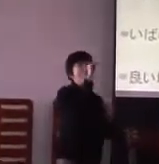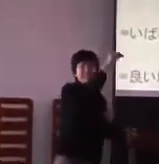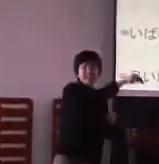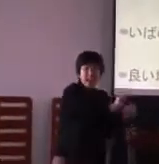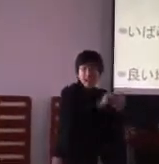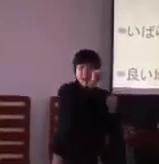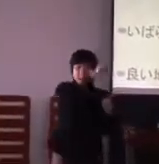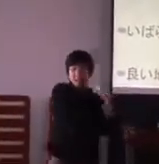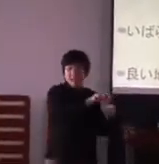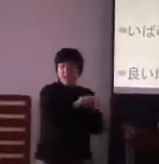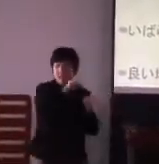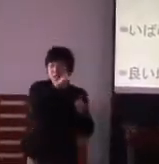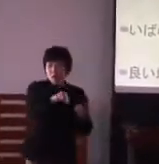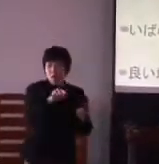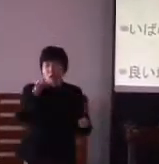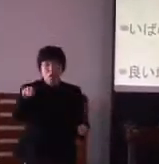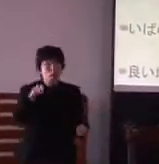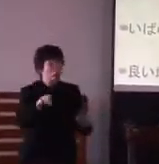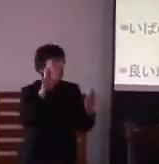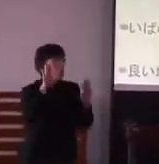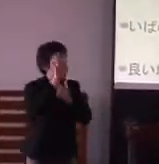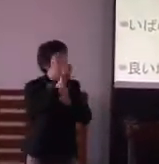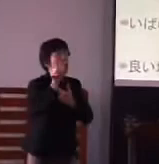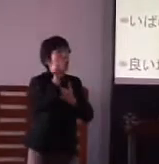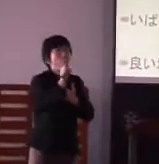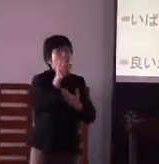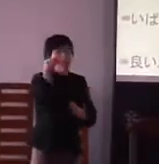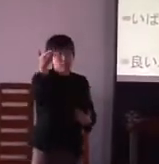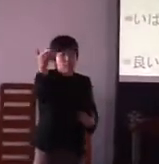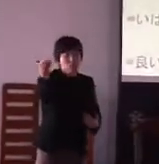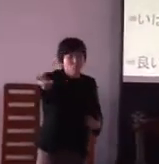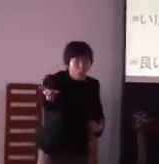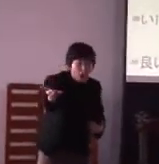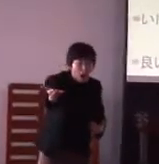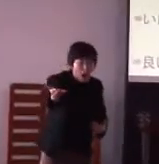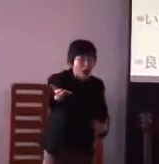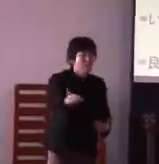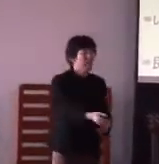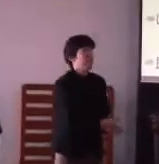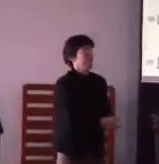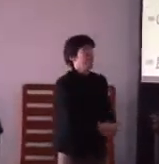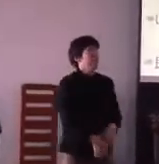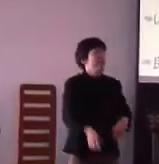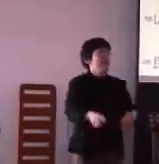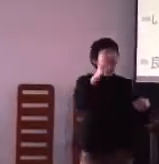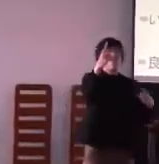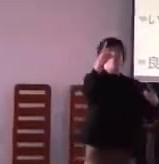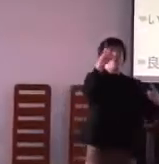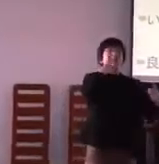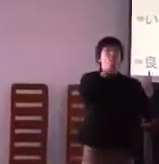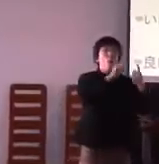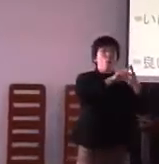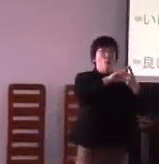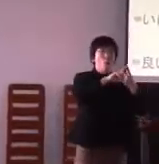人の心の中という意味でもありますけれども落ちました。それはどういう意味です